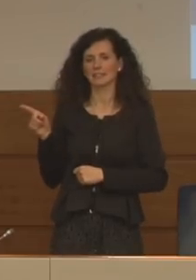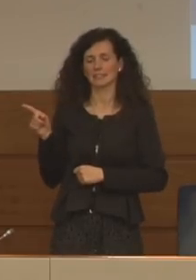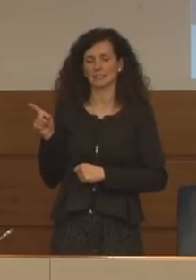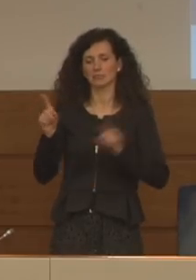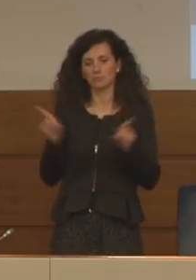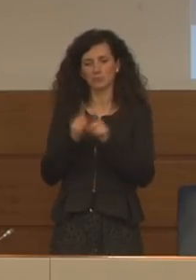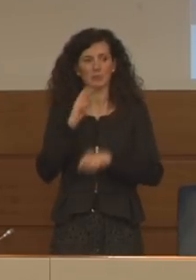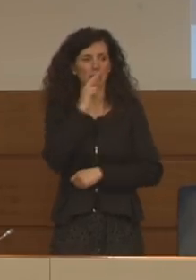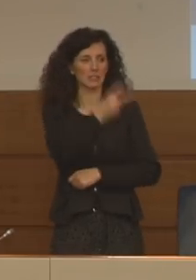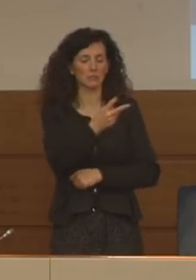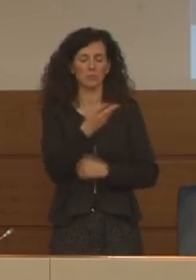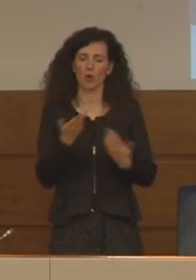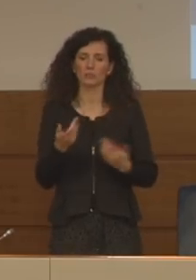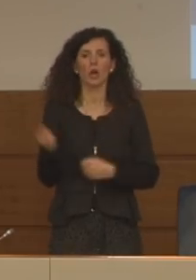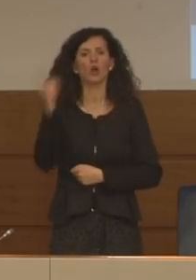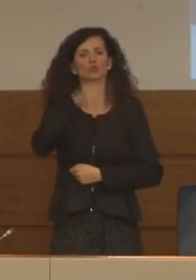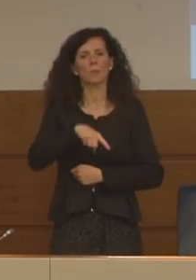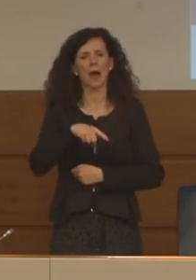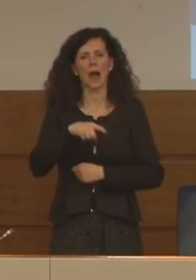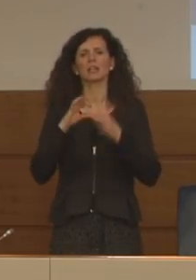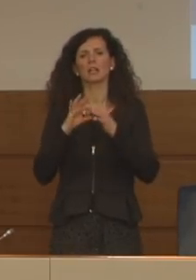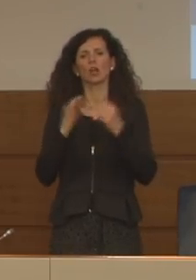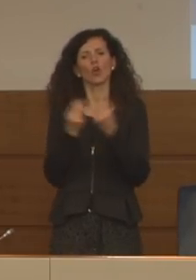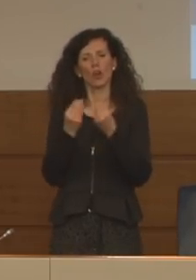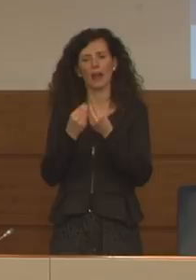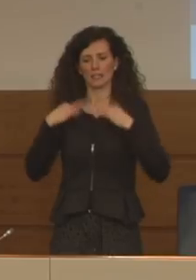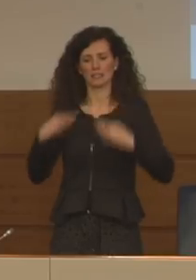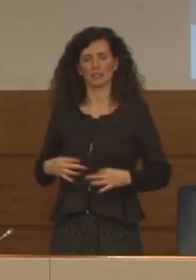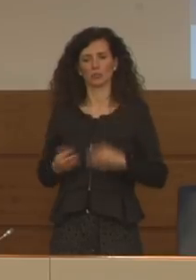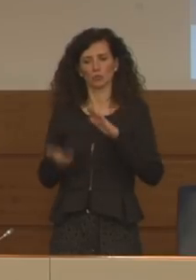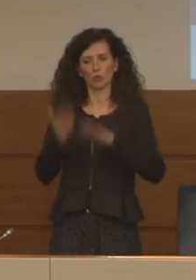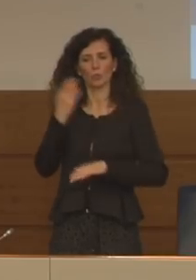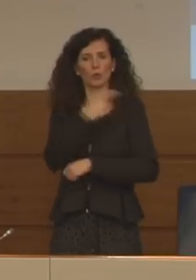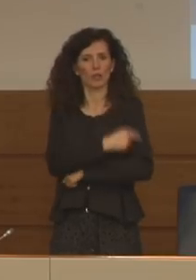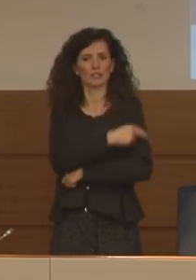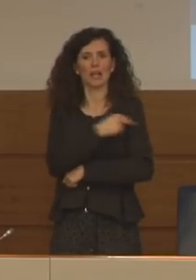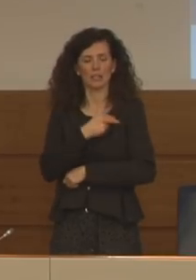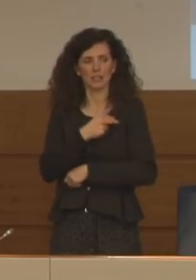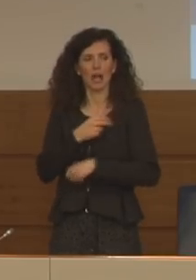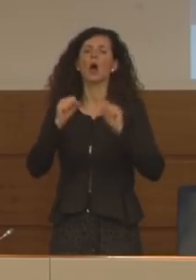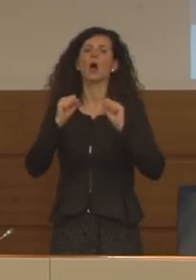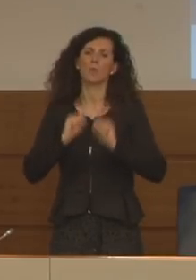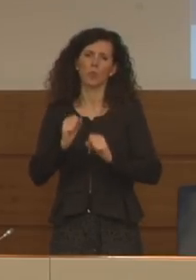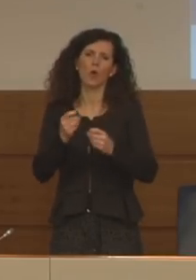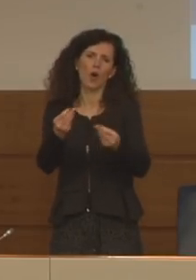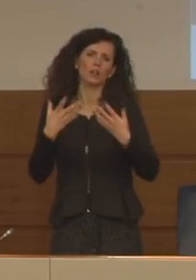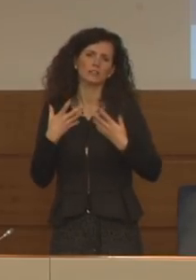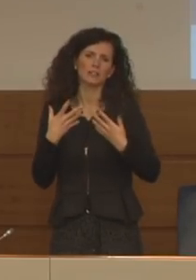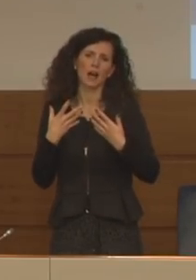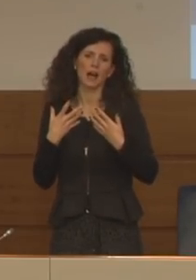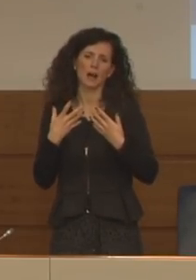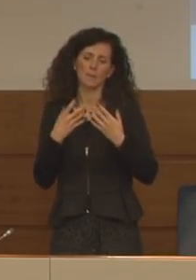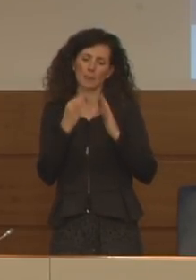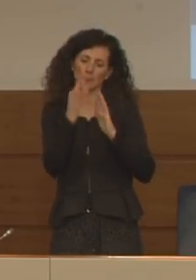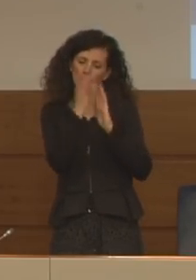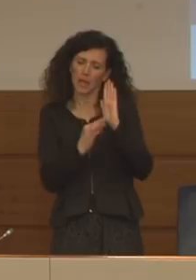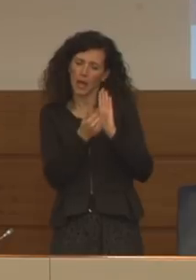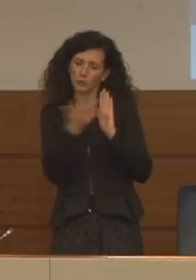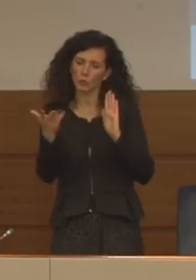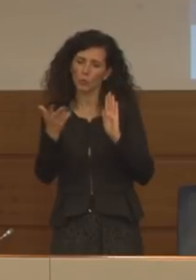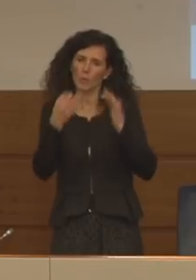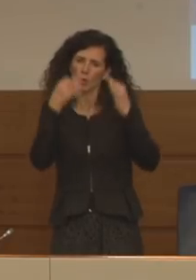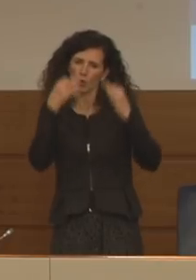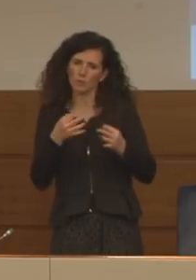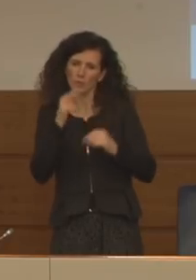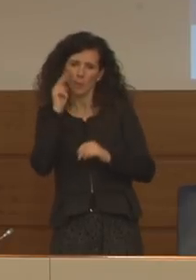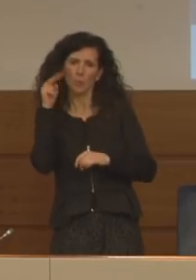quando ci saranno i colleghi dell'istituto superiore di sanità ci potranno dare anche un dato sotto il profilo epidemiologico